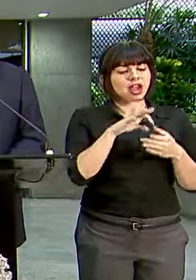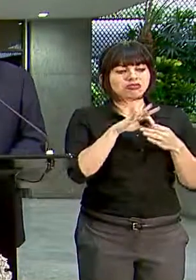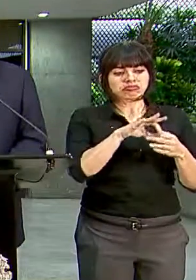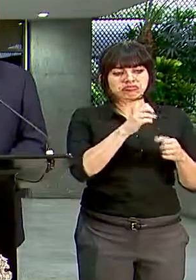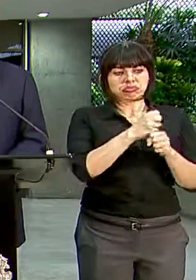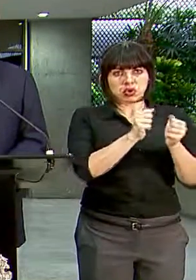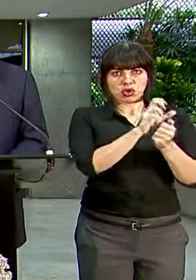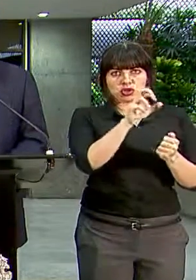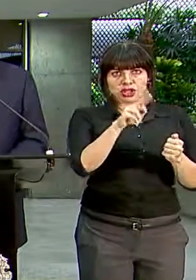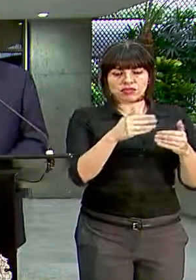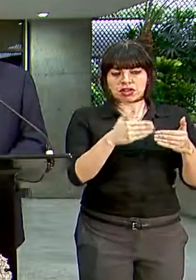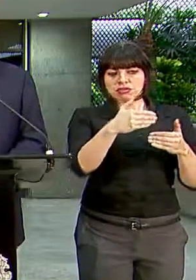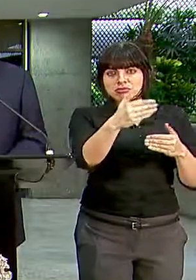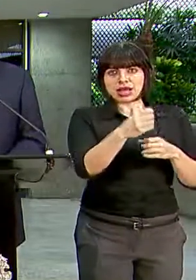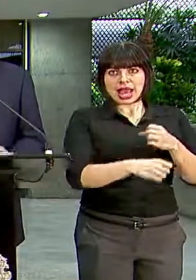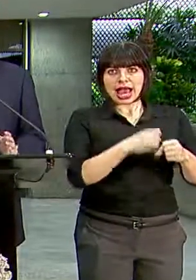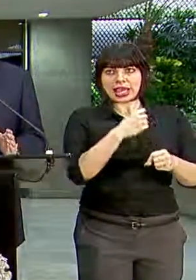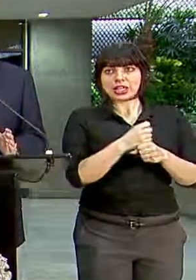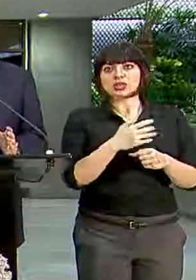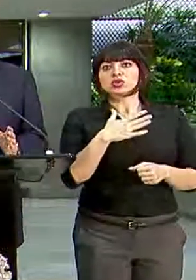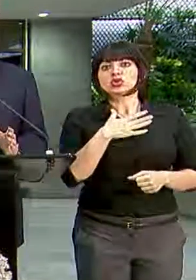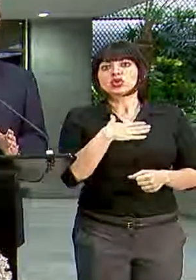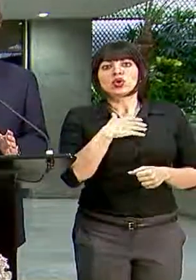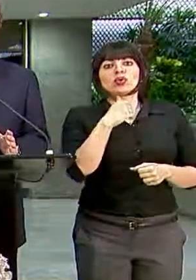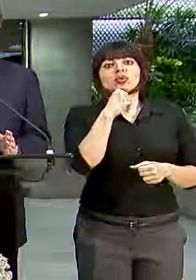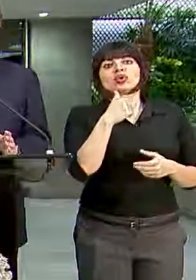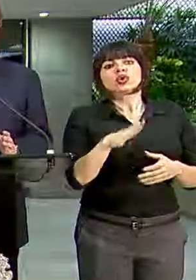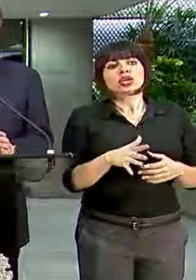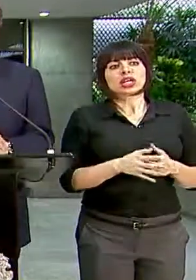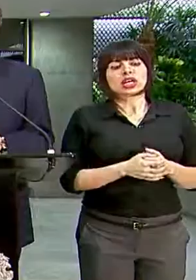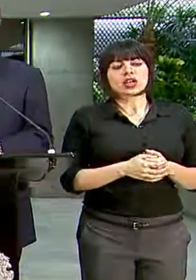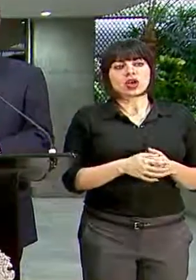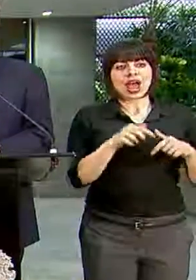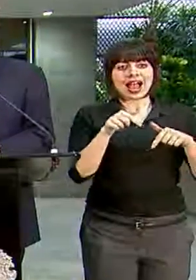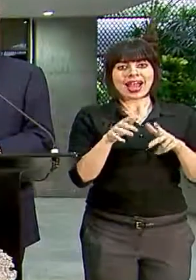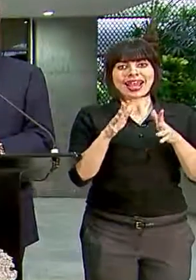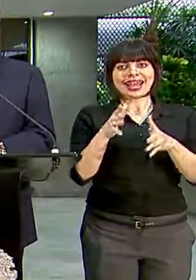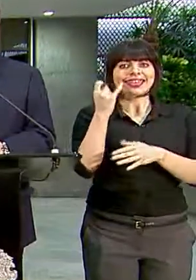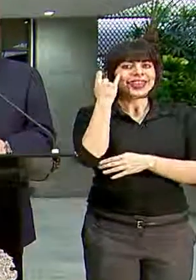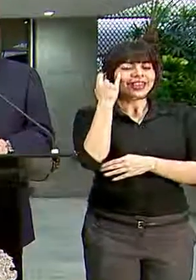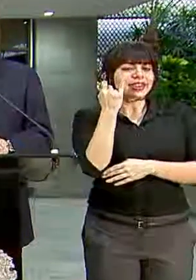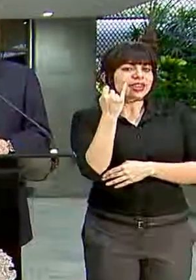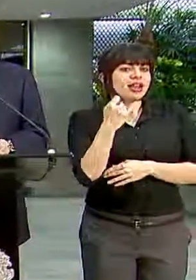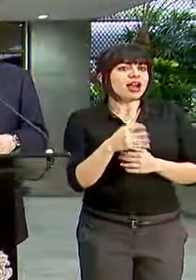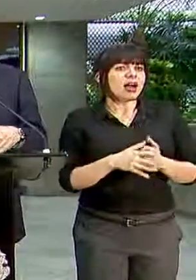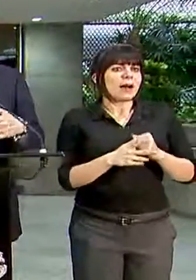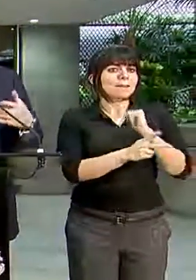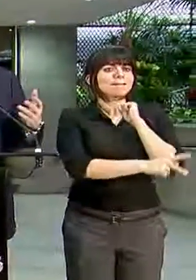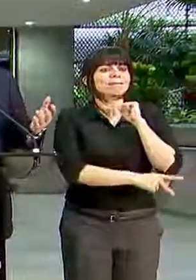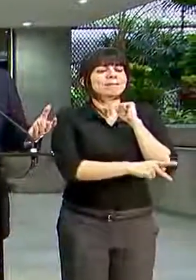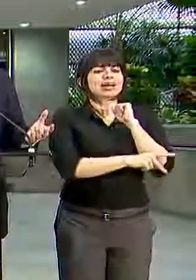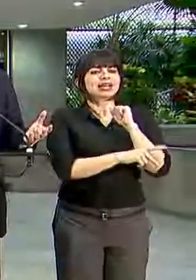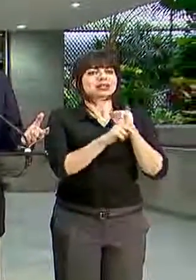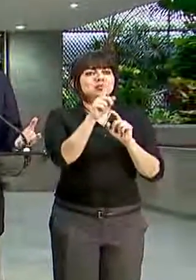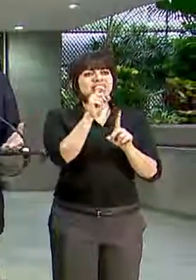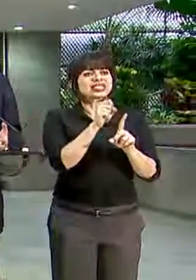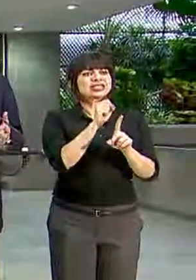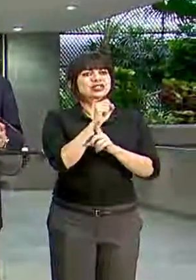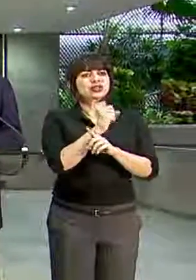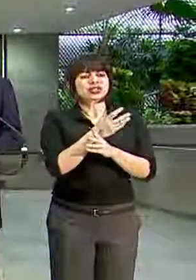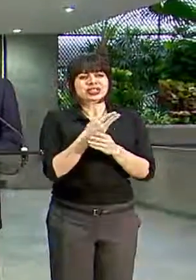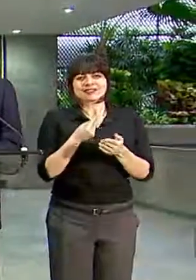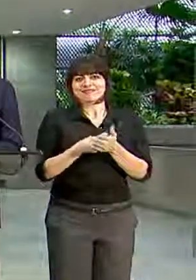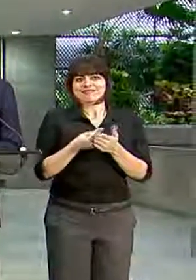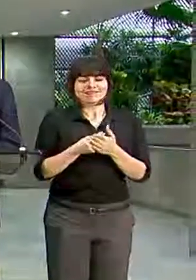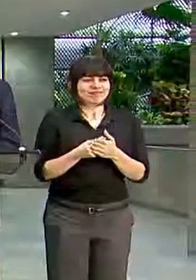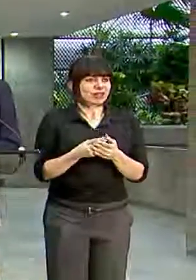Costa Rica en los años por venir. Yo no quiero que aquí quede la idea de que el país está en una situación insolvente,